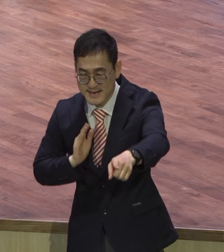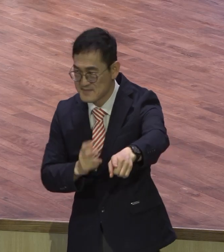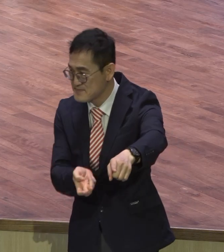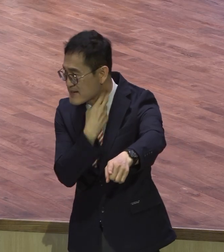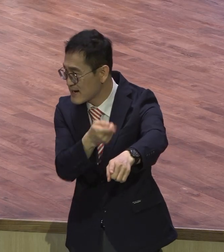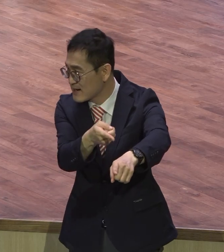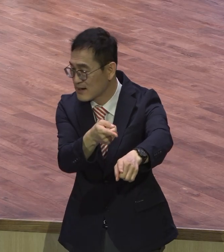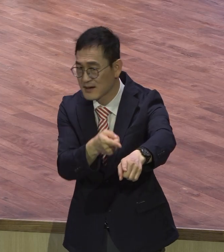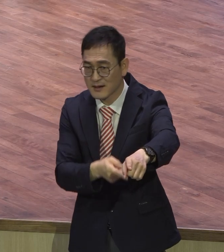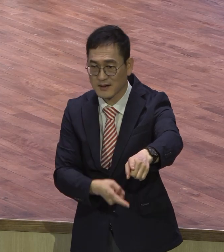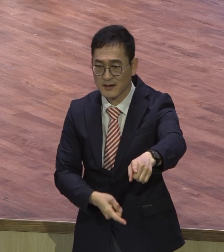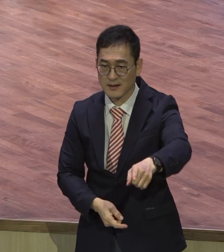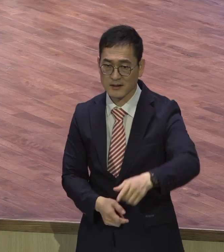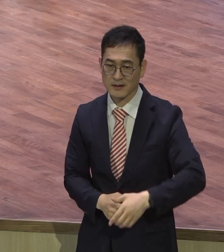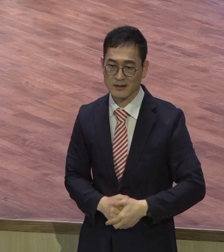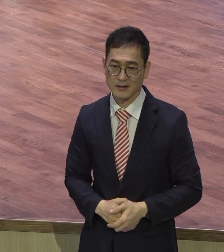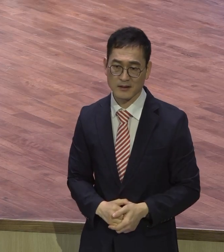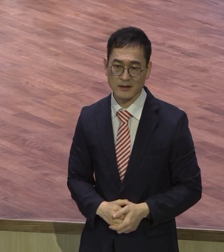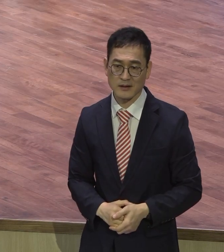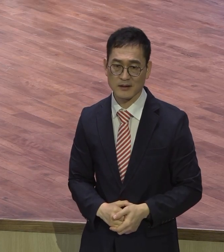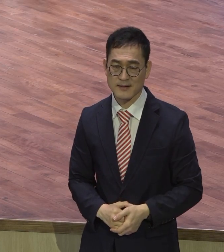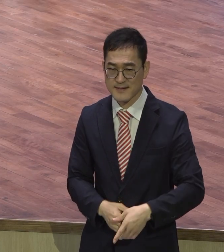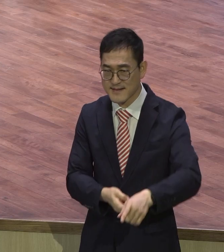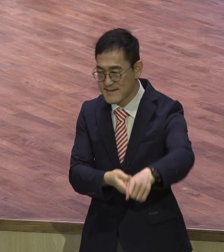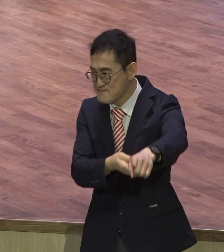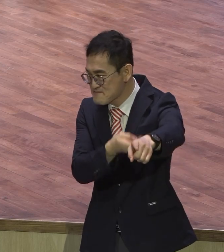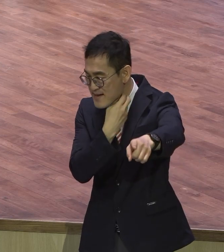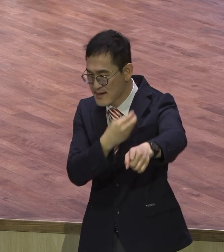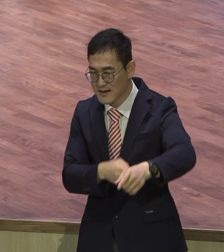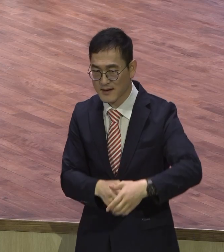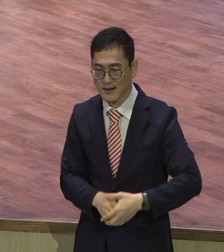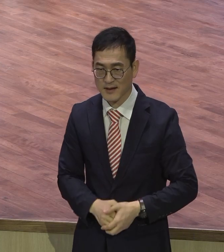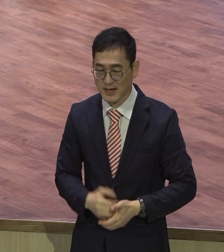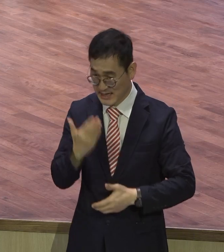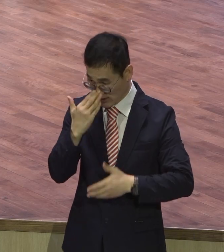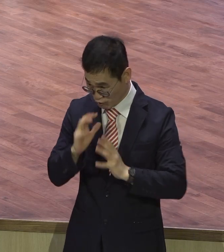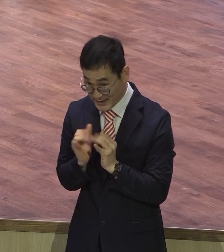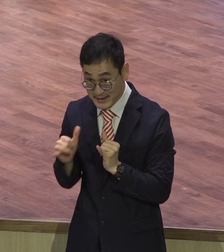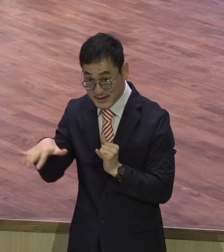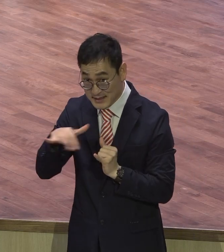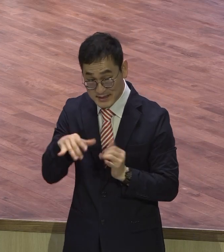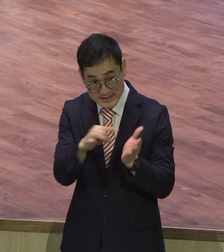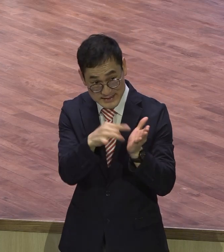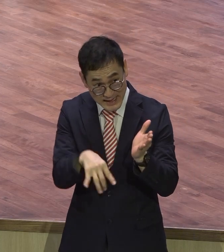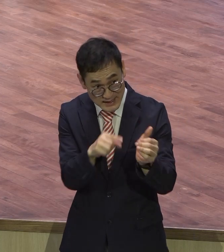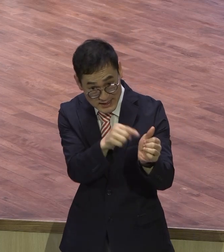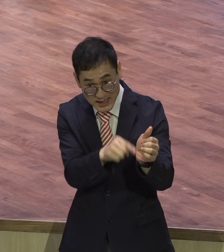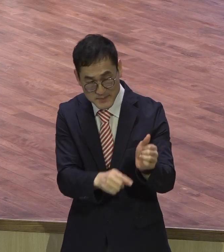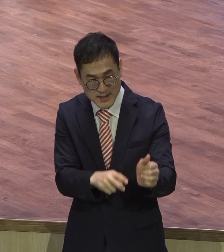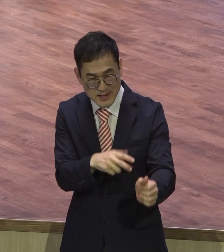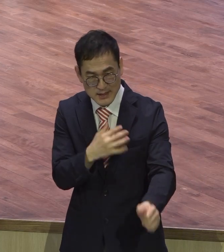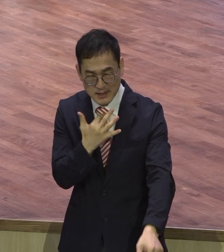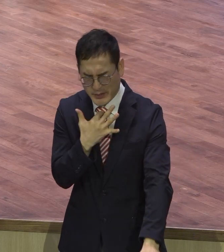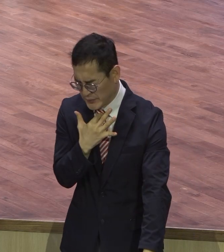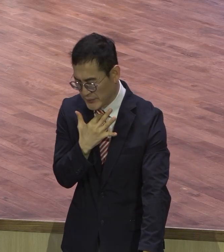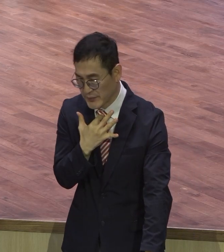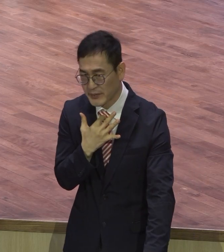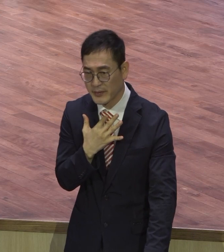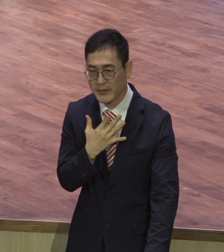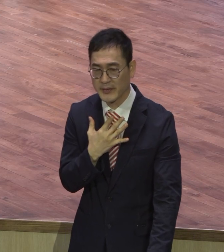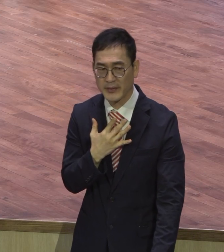도둑놈들. 유대사회에서는 아예 세리 그러면 멸시와 정오의 대상이에요.